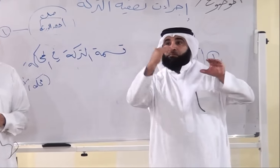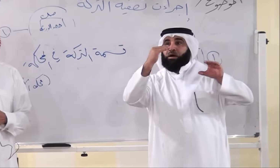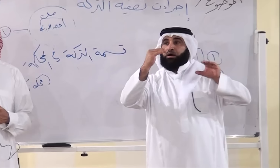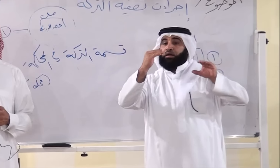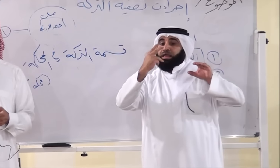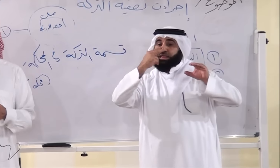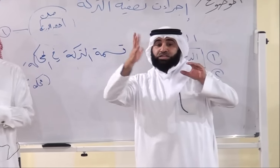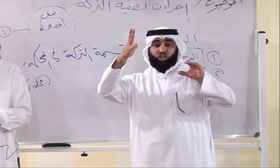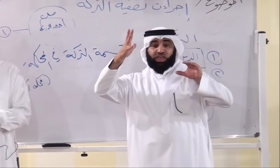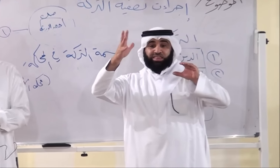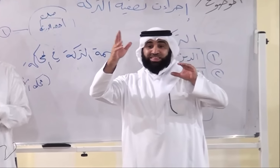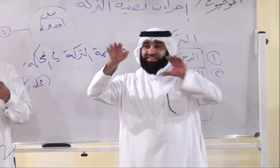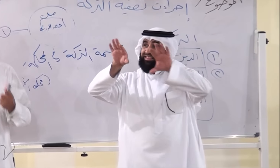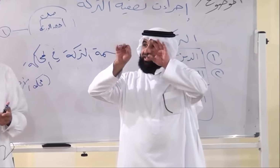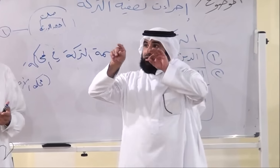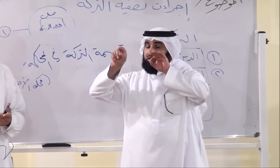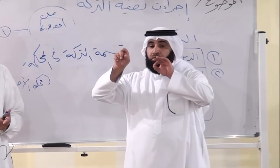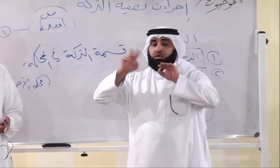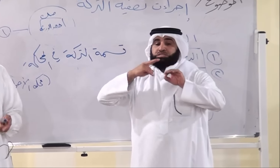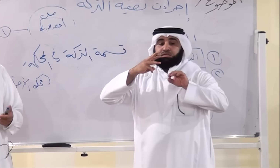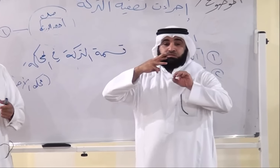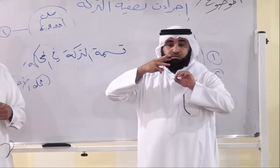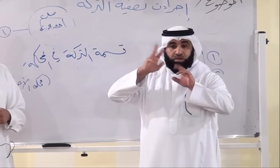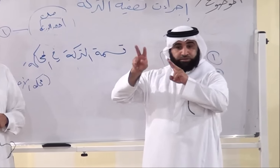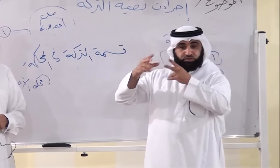قاعدة إجراءات ما تستلم بشكل صحيح،